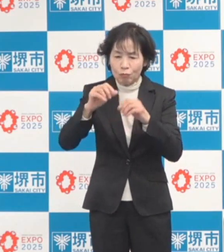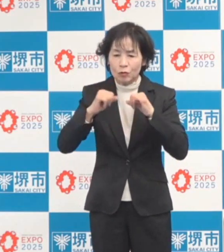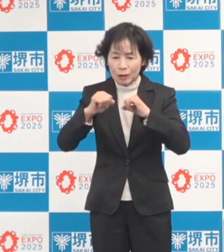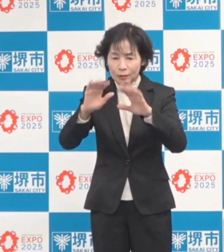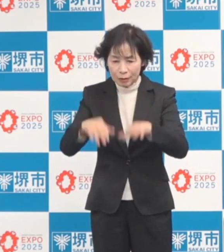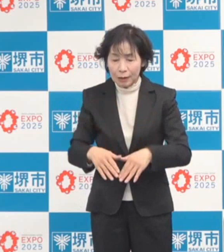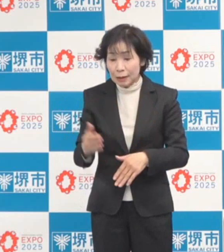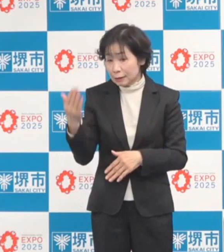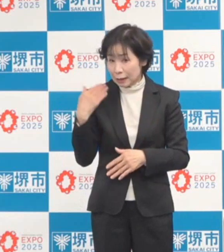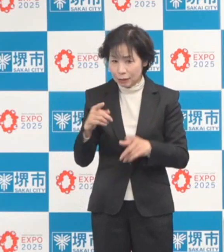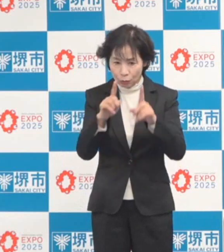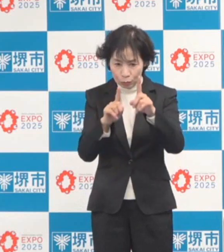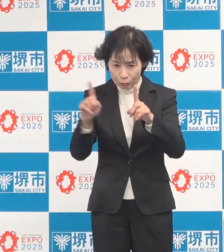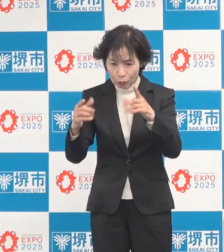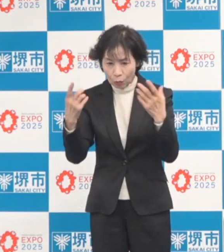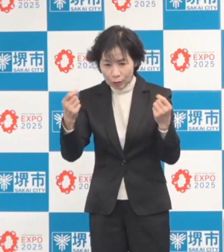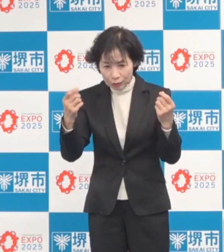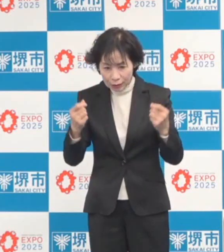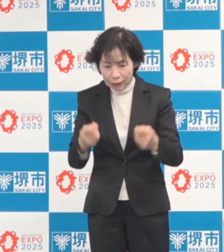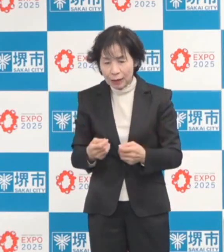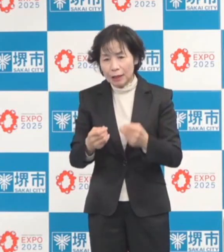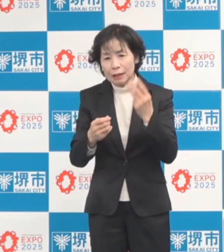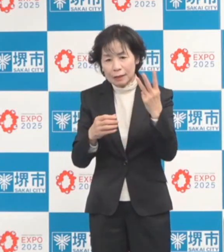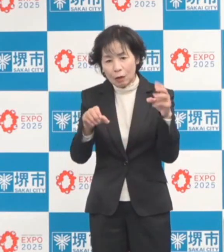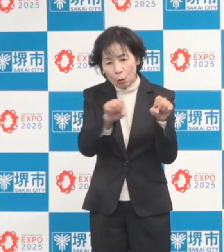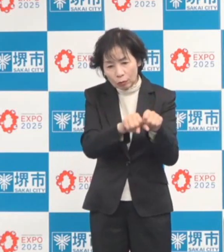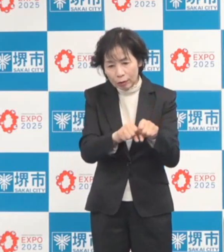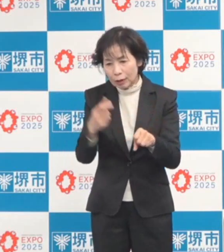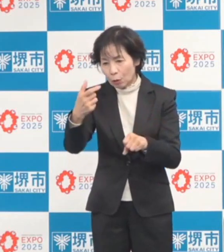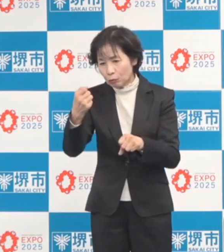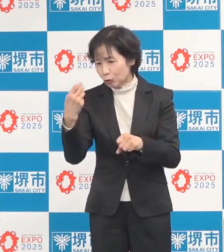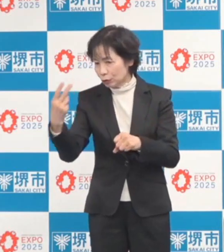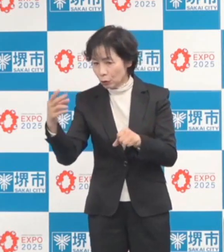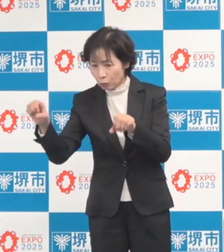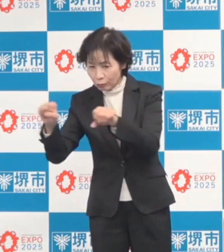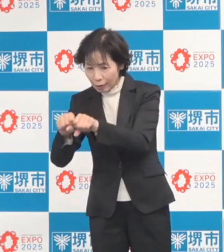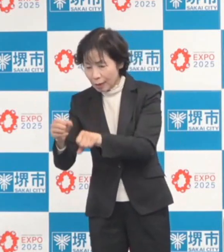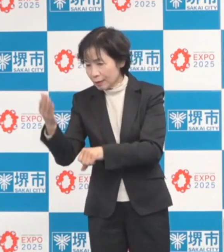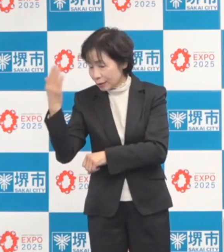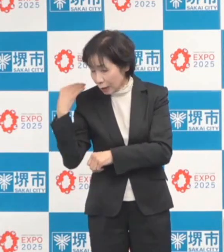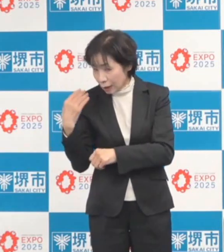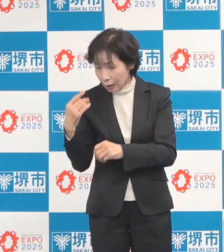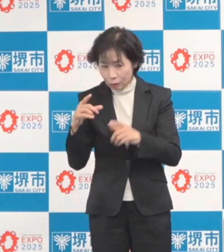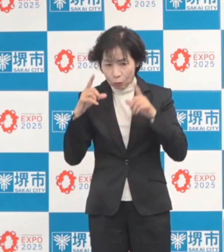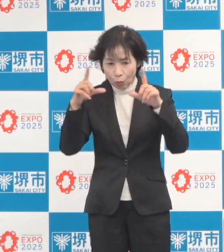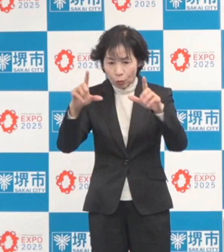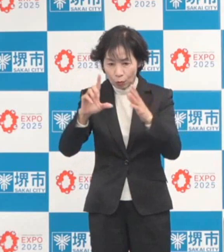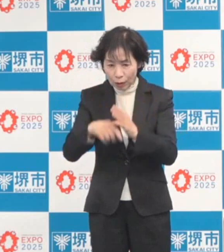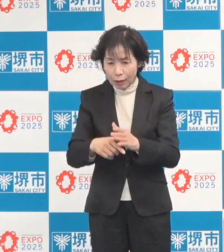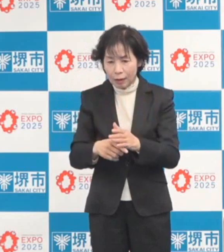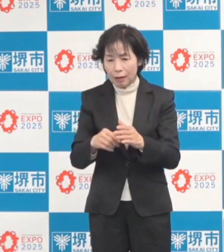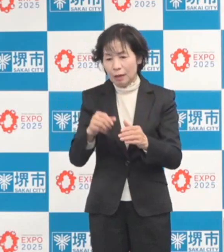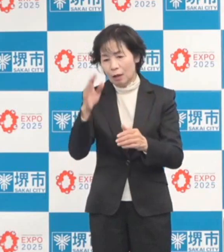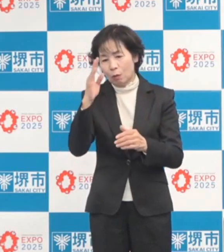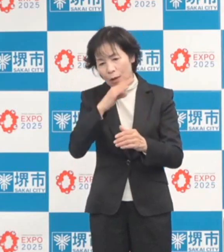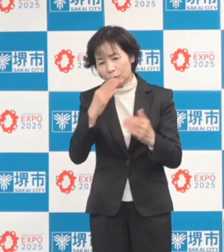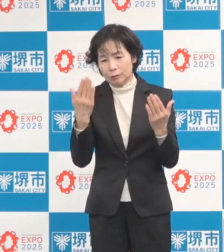ラフでお伝えした通り、毎年約3億円から62億円、前回公表時から悪化をしているという状況です。